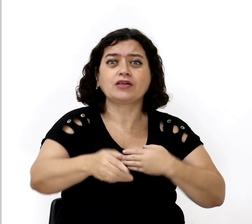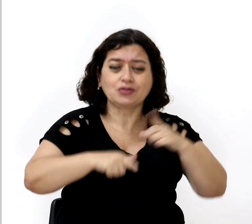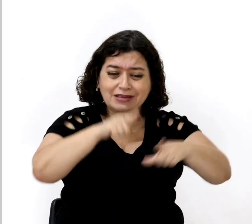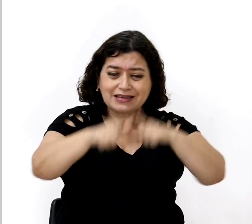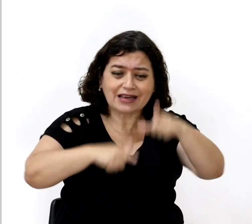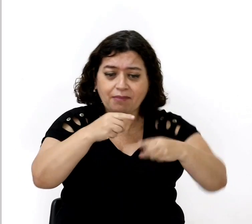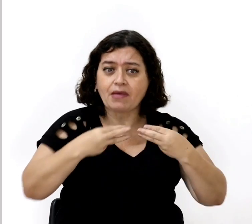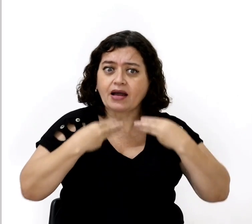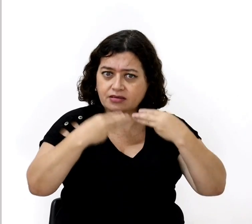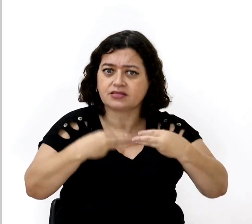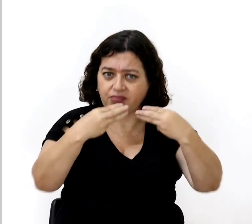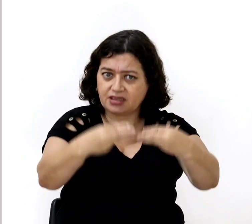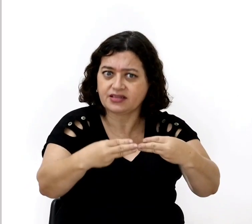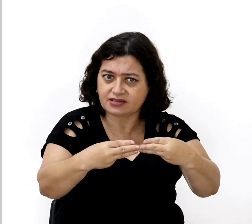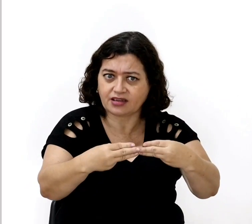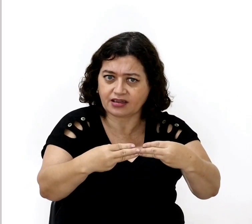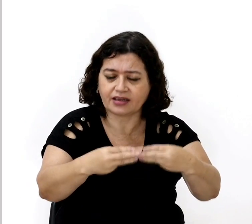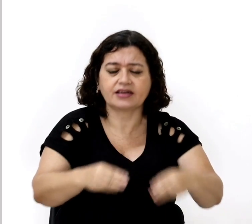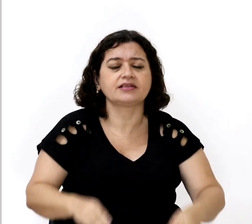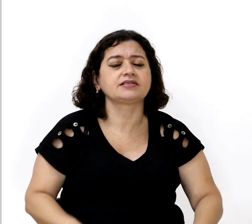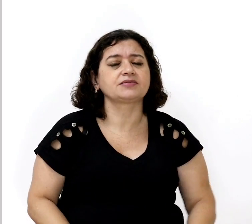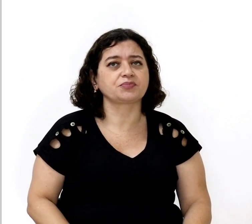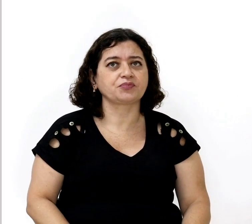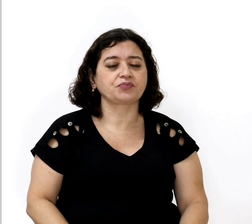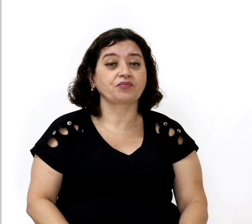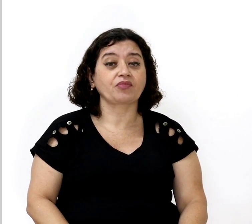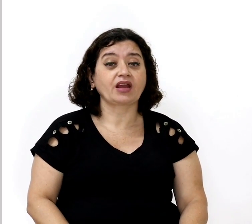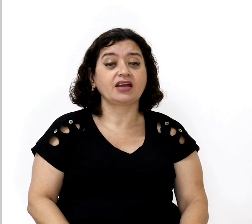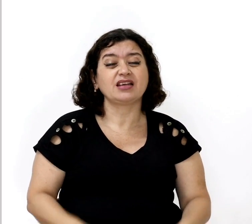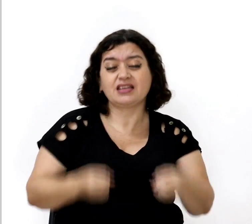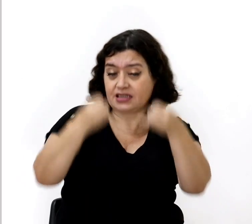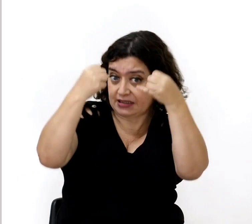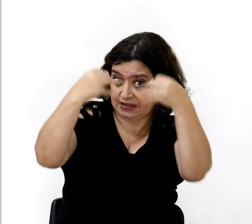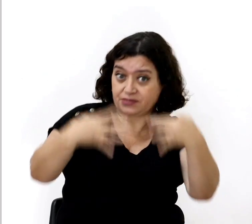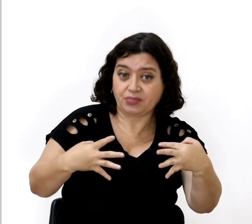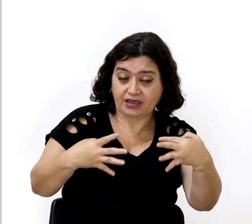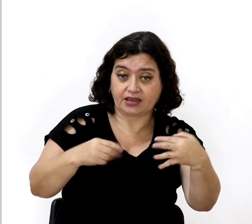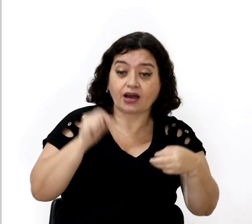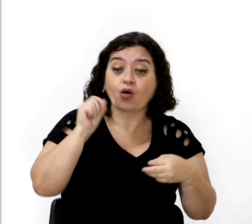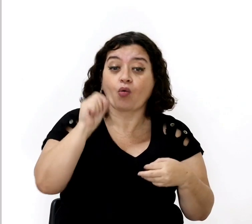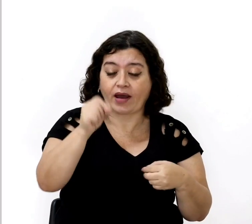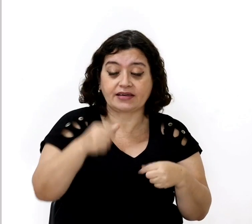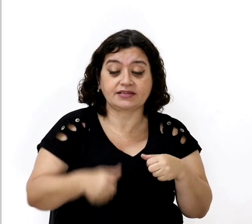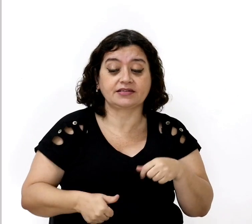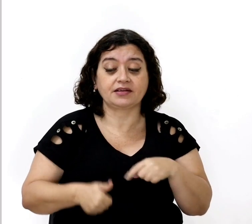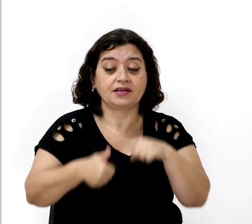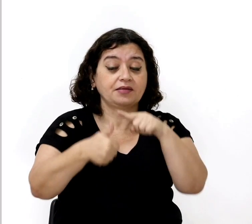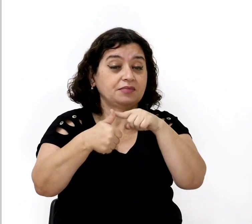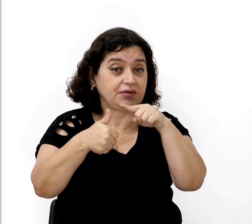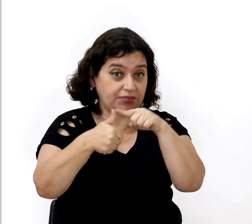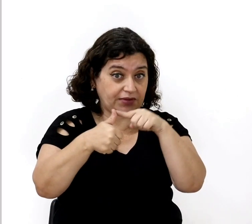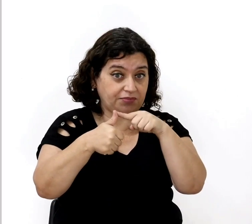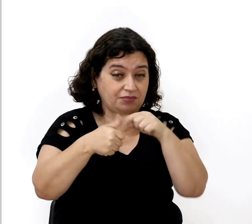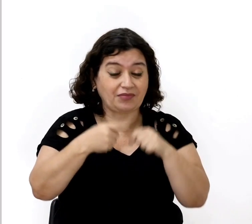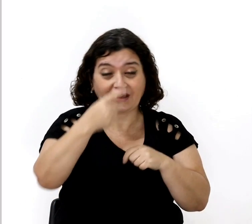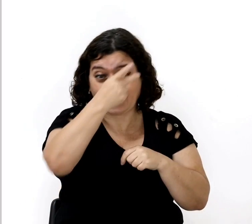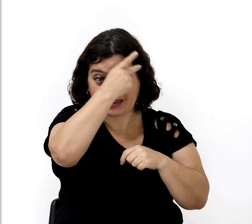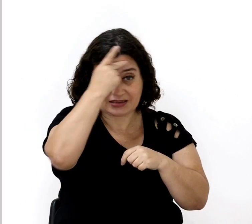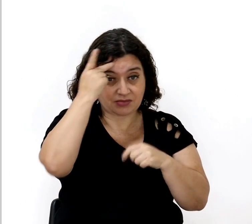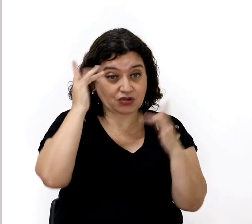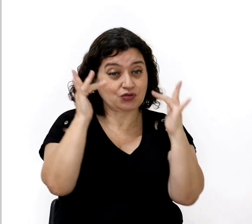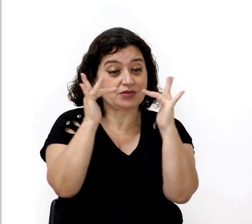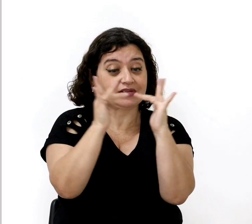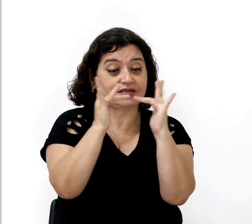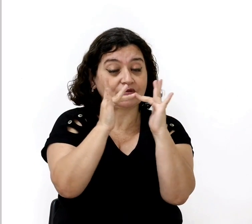né? Isso está na página 69 da nossa lição, para quem queira acompanhar. Isso, aí ele fala aqui que quais são essas frentes? Primeiro, pôr as pessoas